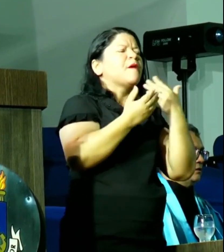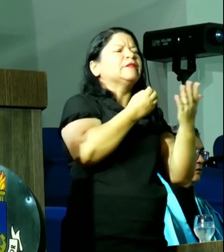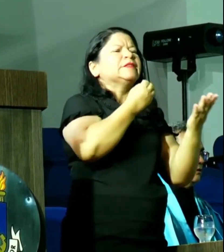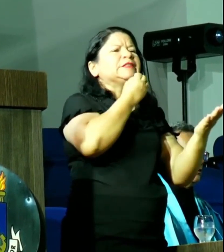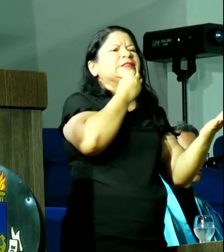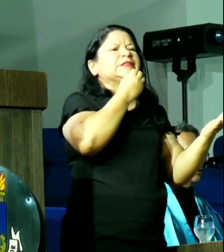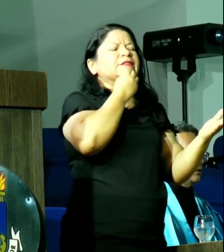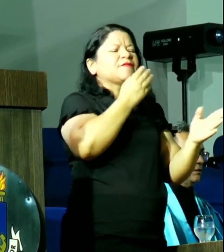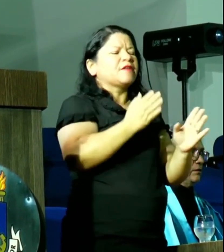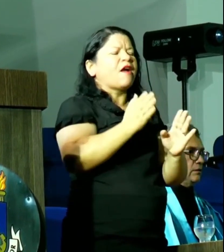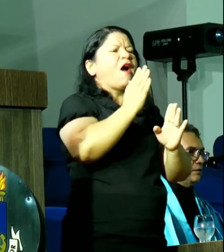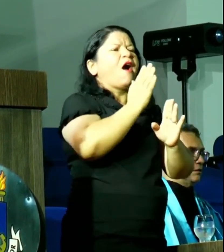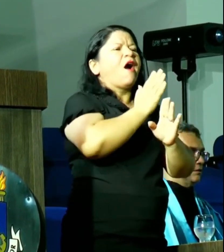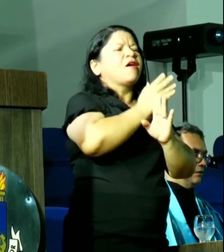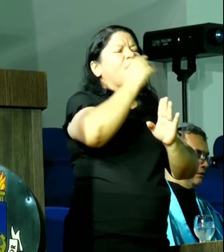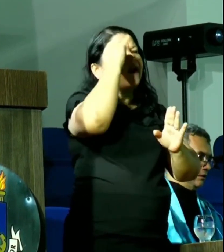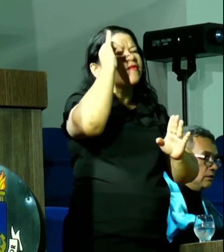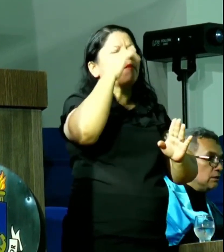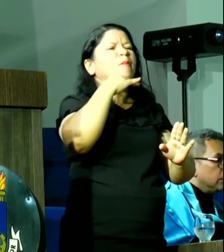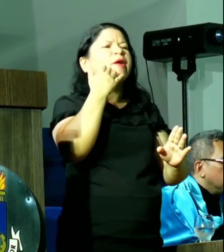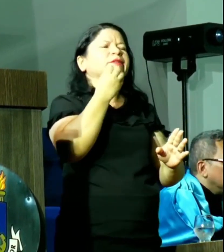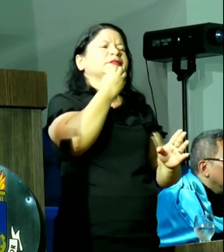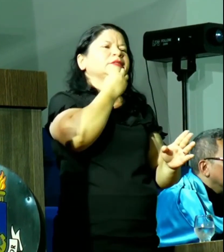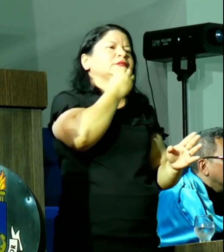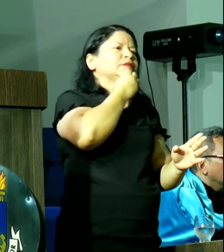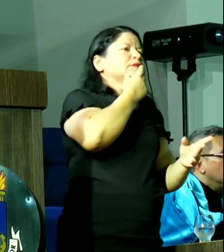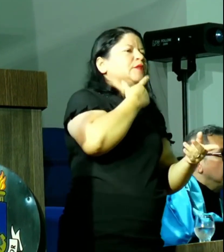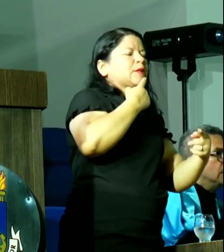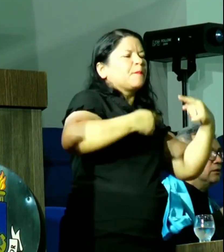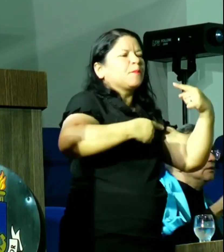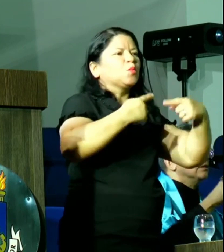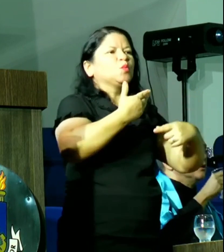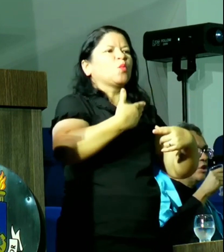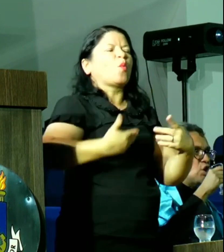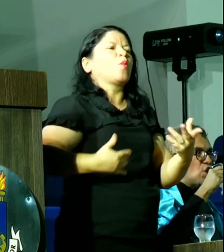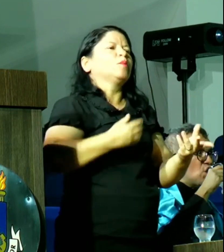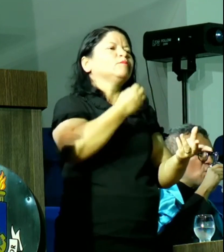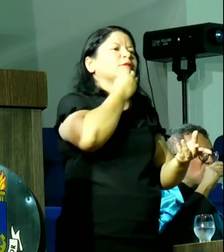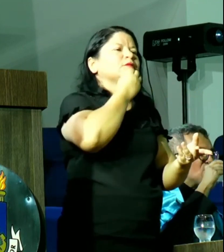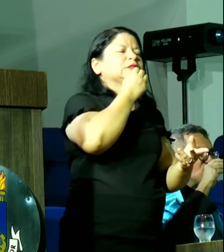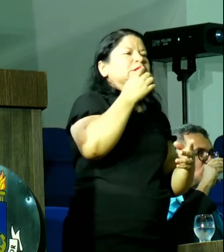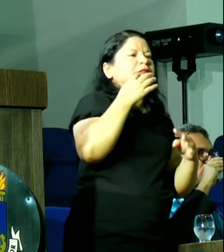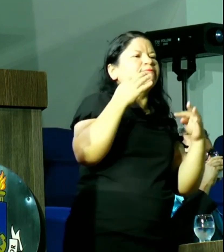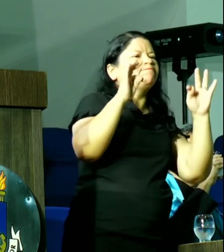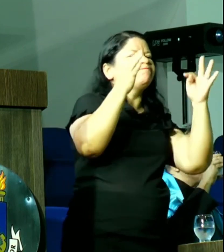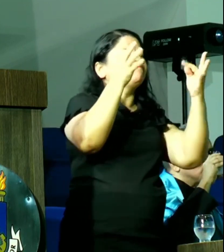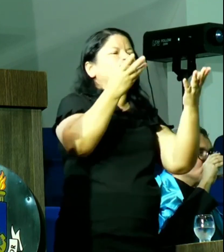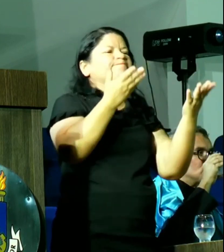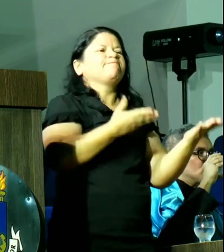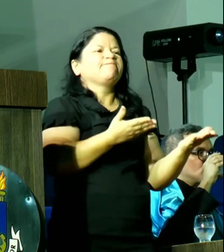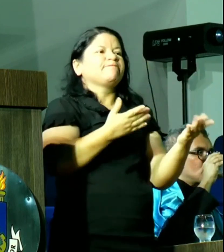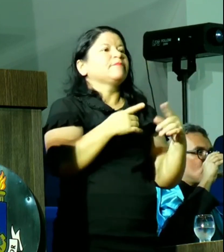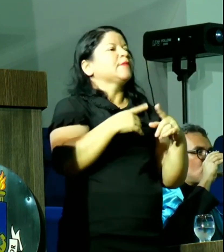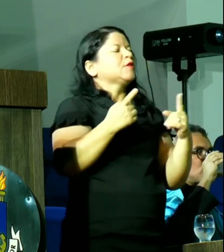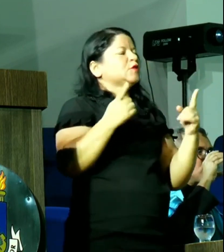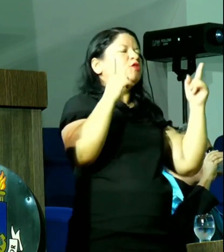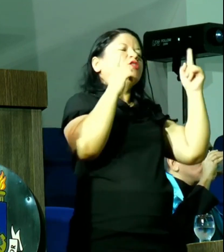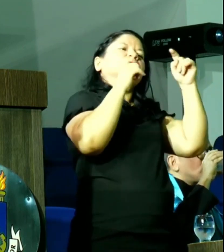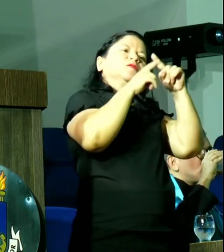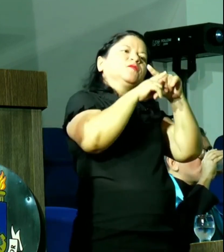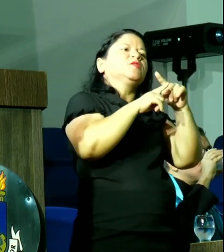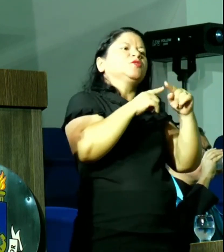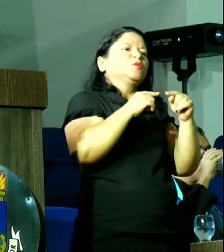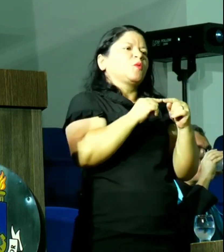evitadas com políticas públicas construídas sobre a evidência técnico-científica. Essa foi uma dura